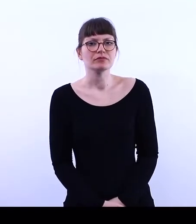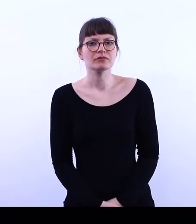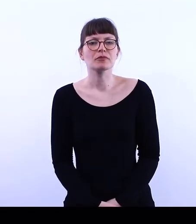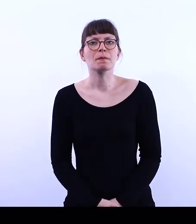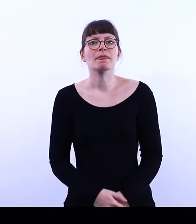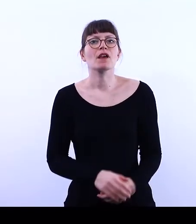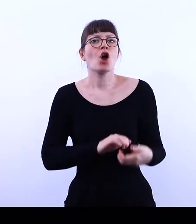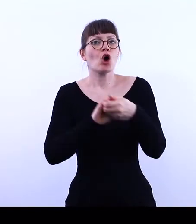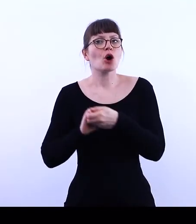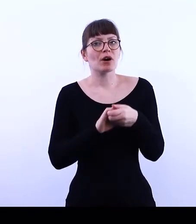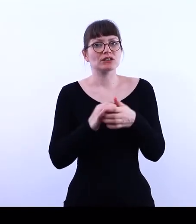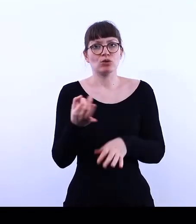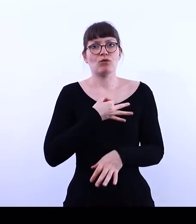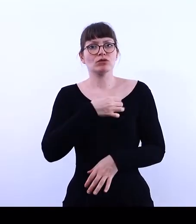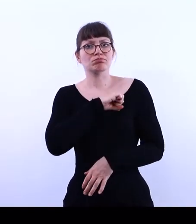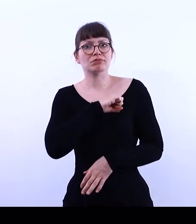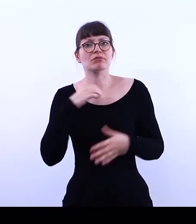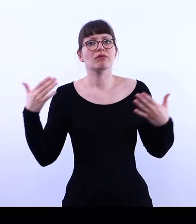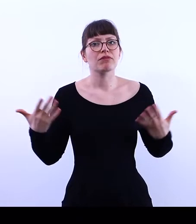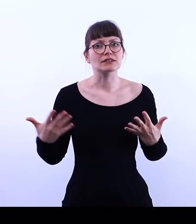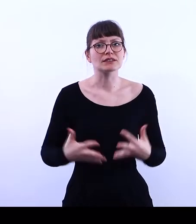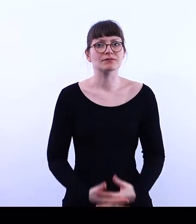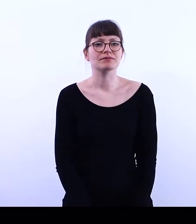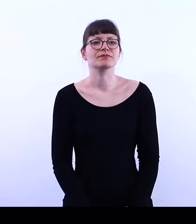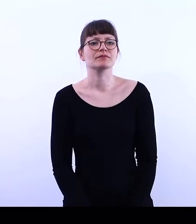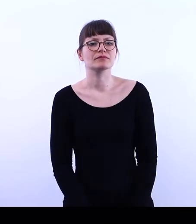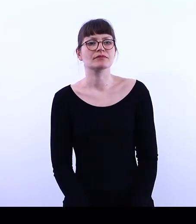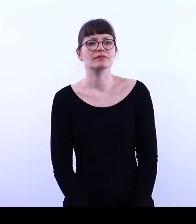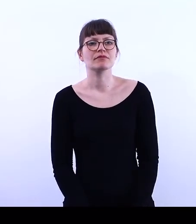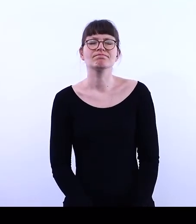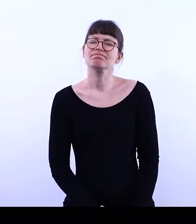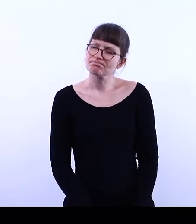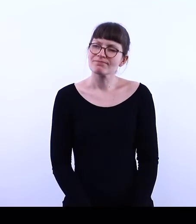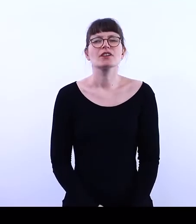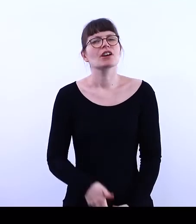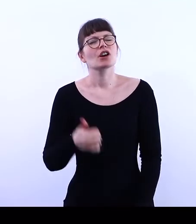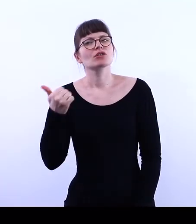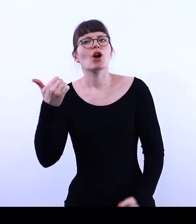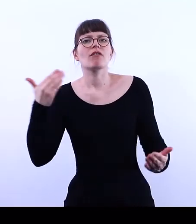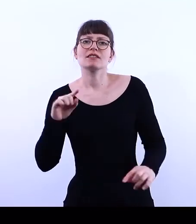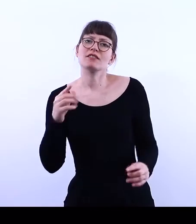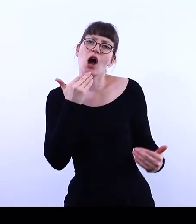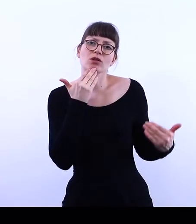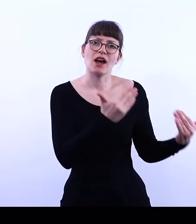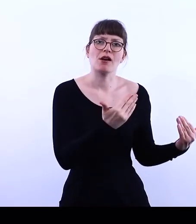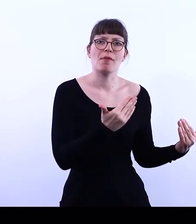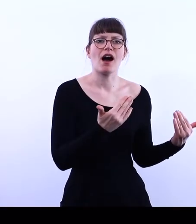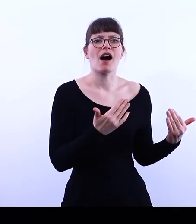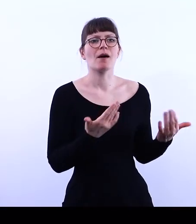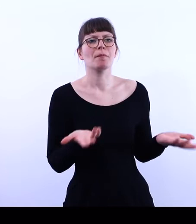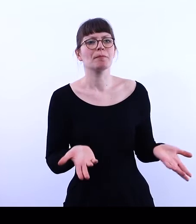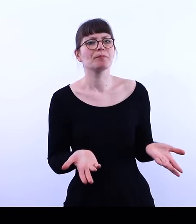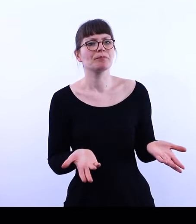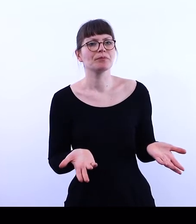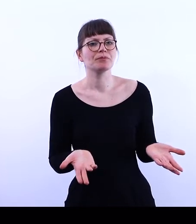Kooperation vielleicht als allerletztes? Eine tolle Sache wirklich, wofür ich auch sehr dankbar bin, ist die Frage